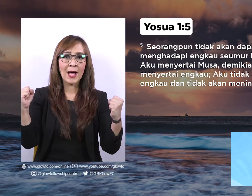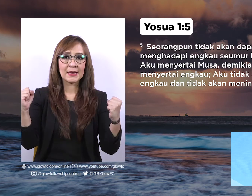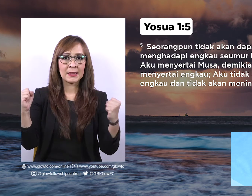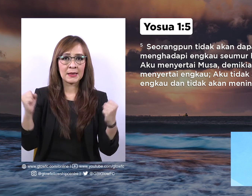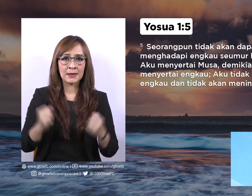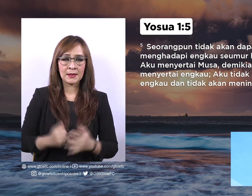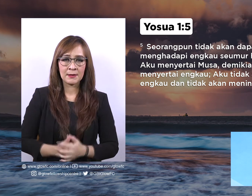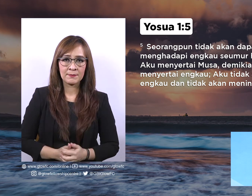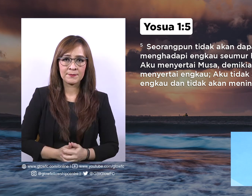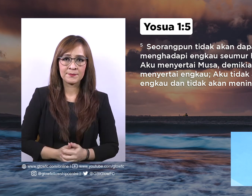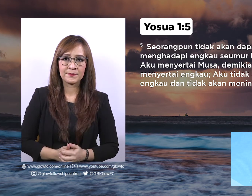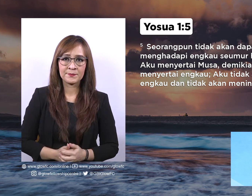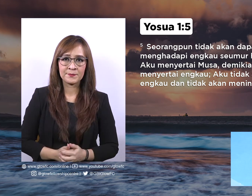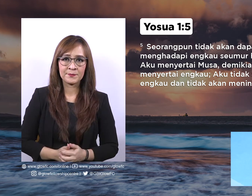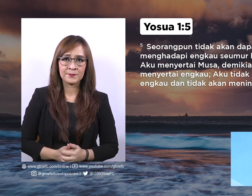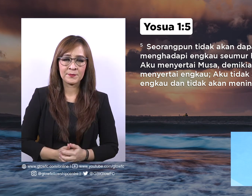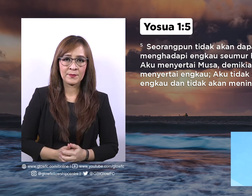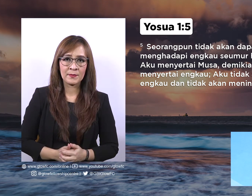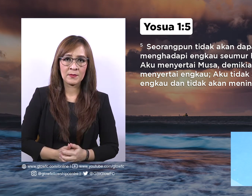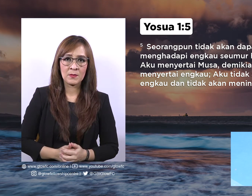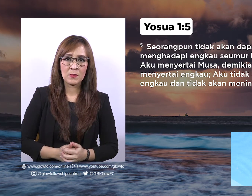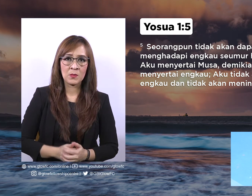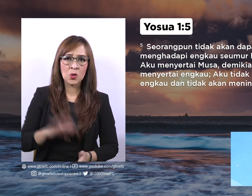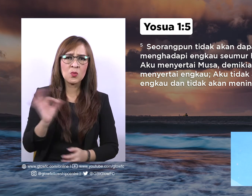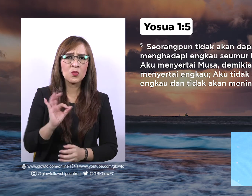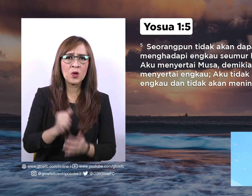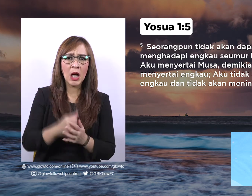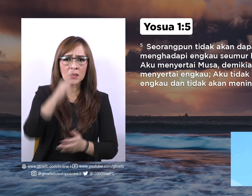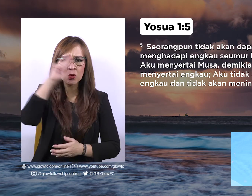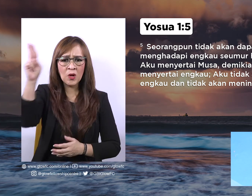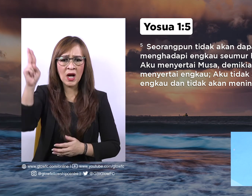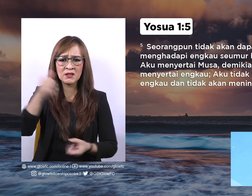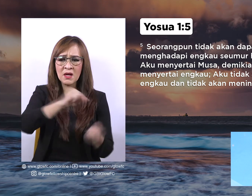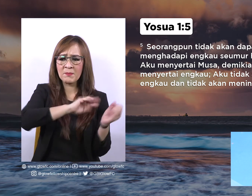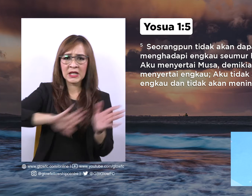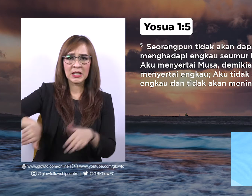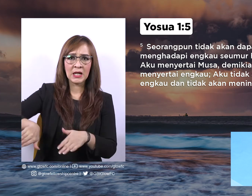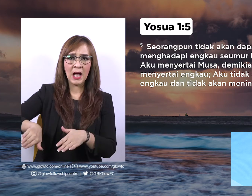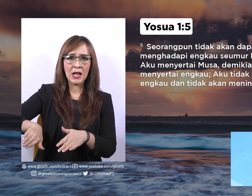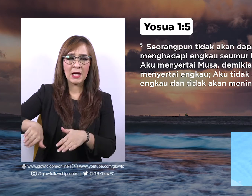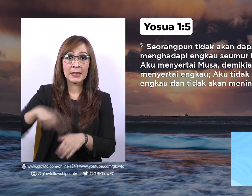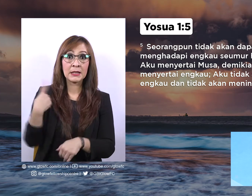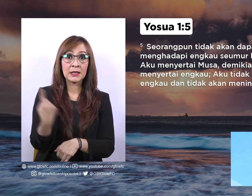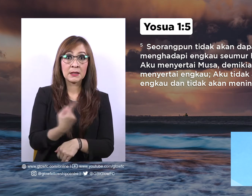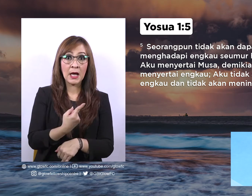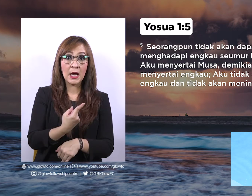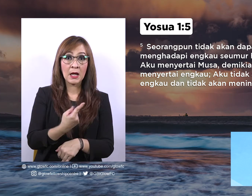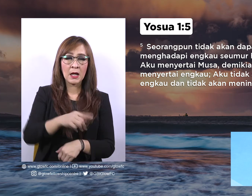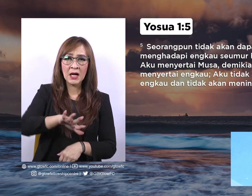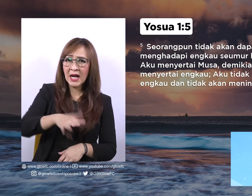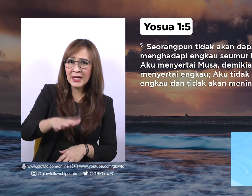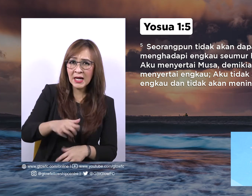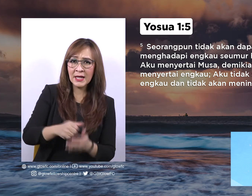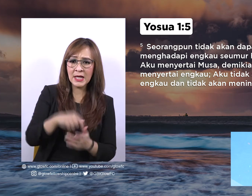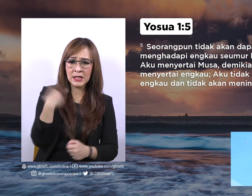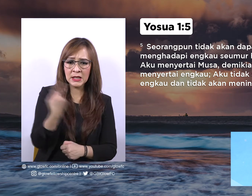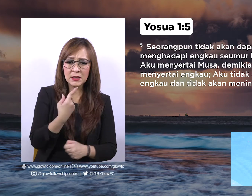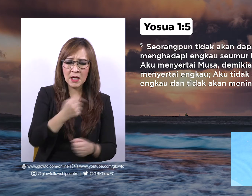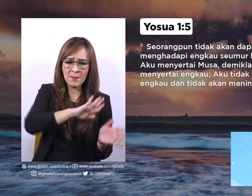meninggalkan ke kau bukan Tuhan yang meninggalkan kita kadang kalau kita meninggalkan Tuhan Ya